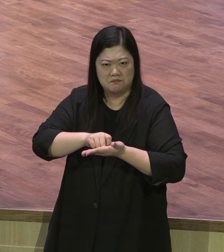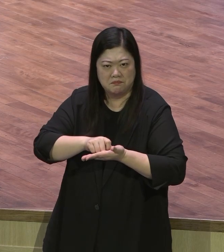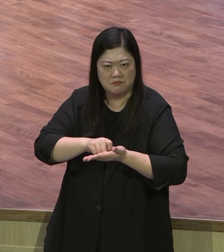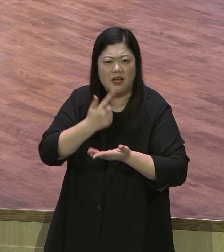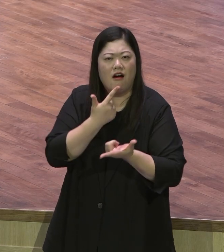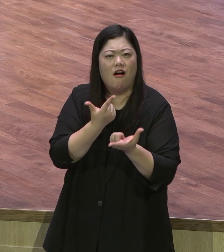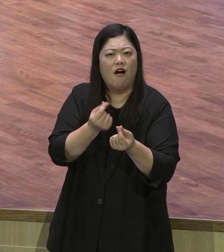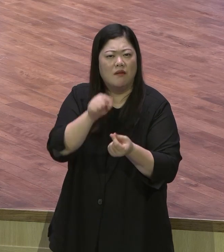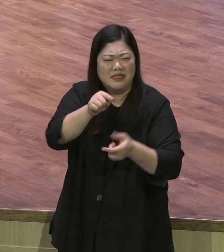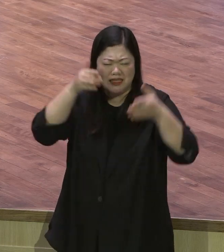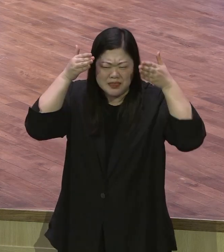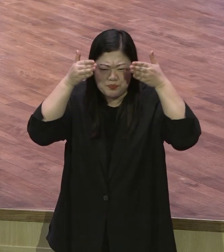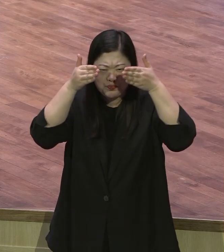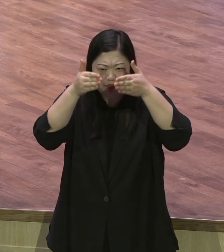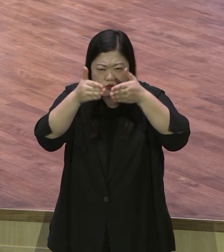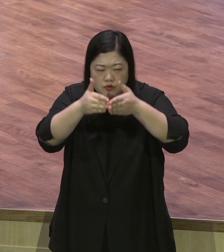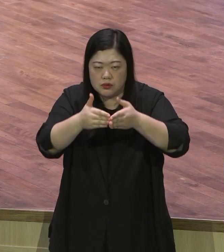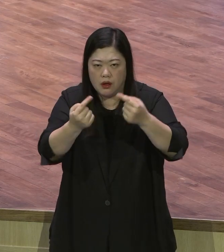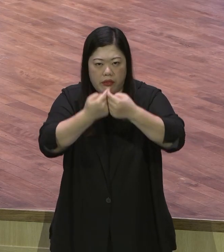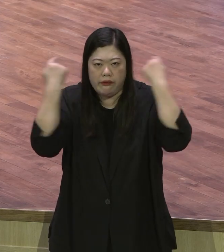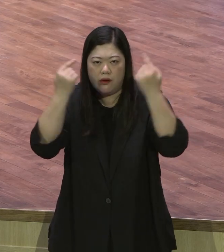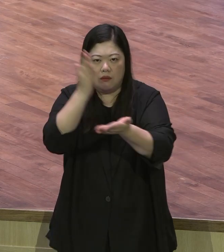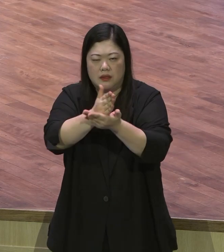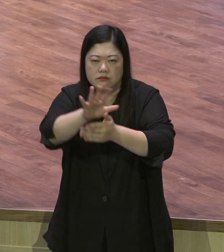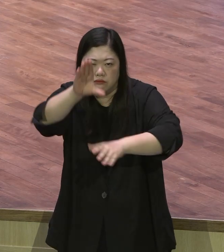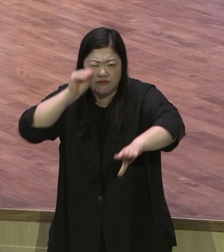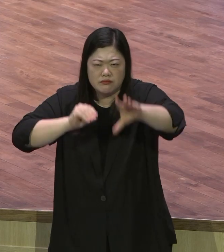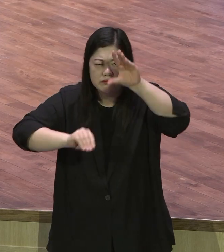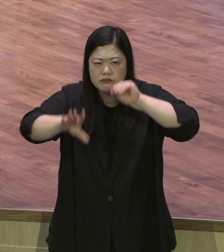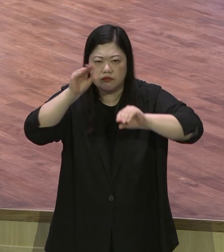집중해서 한 마디도 안 놓치겠다고 집중하는 것.